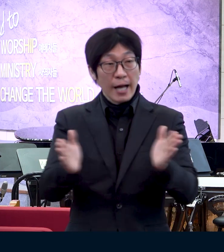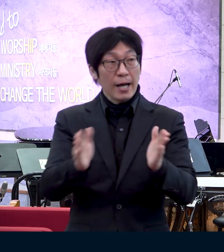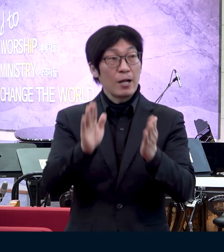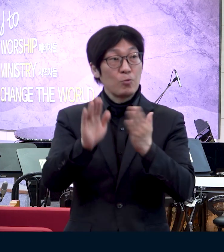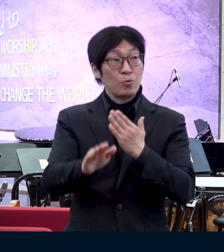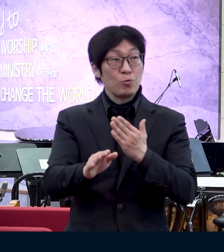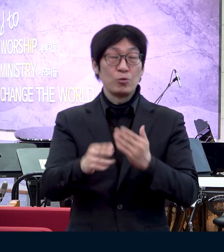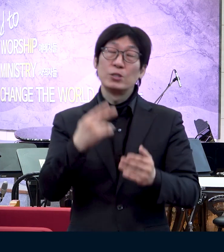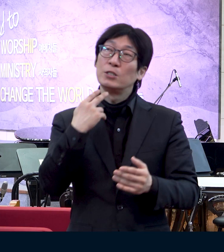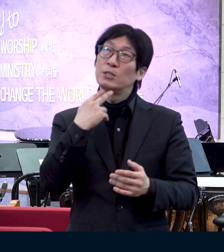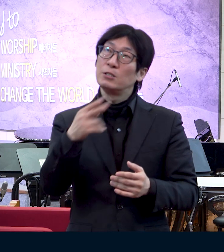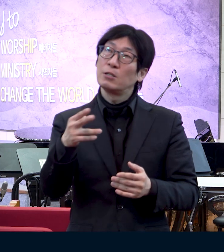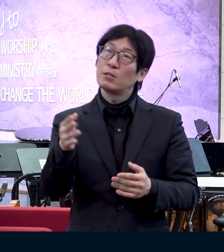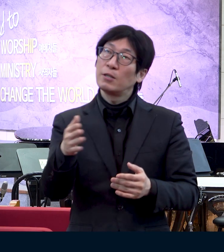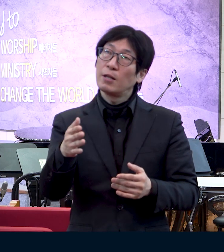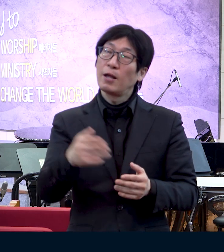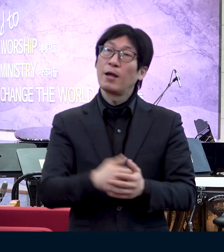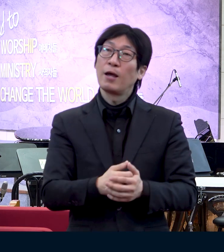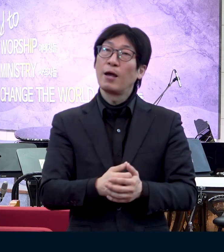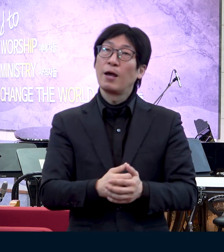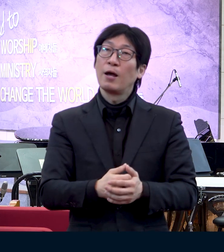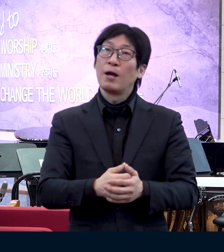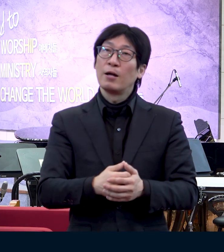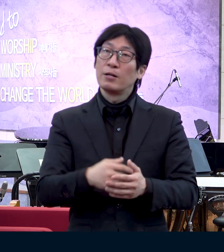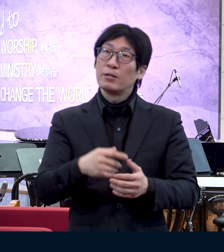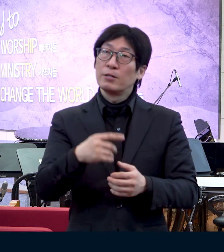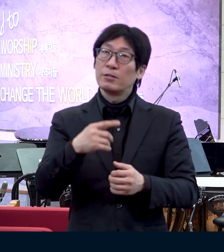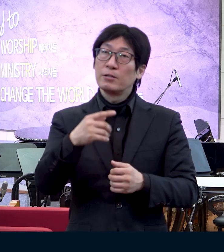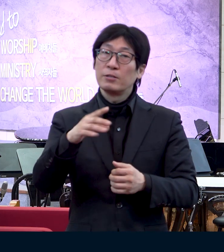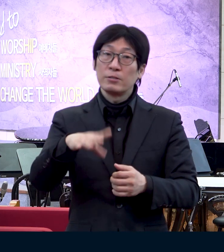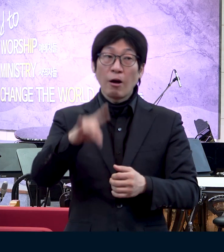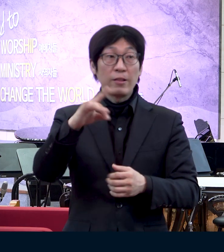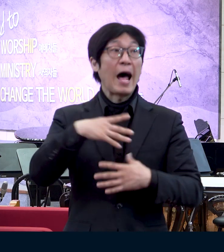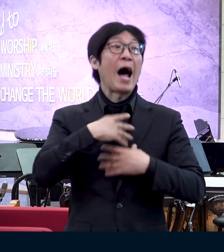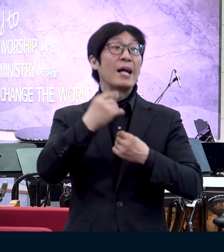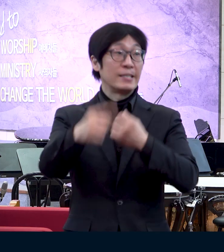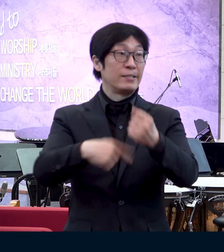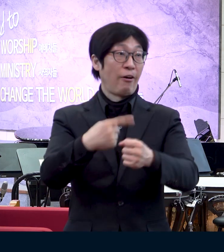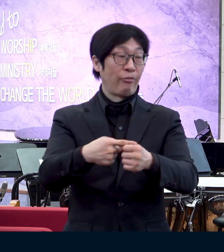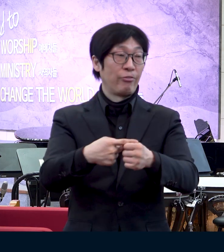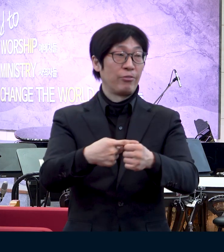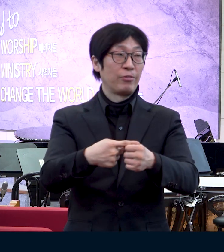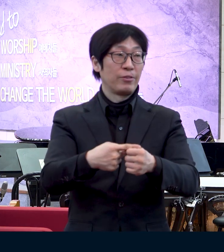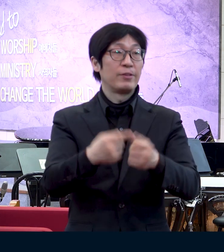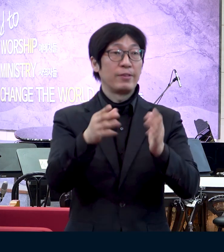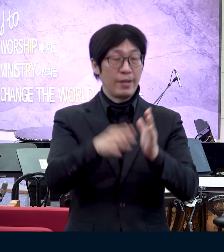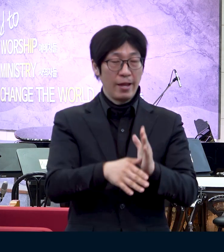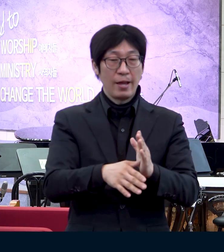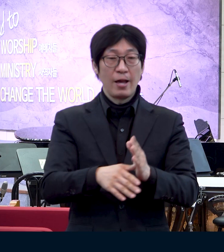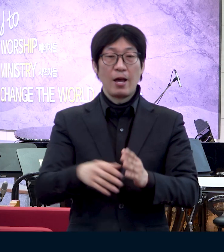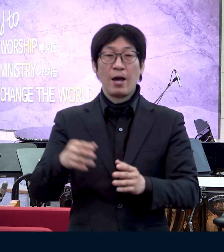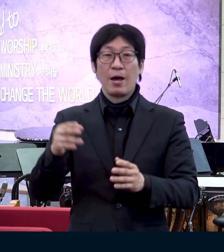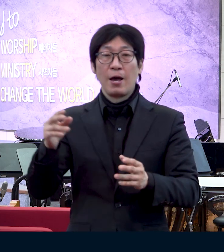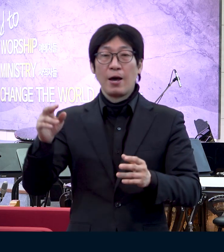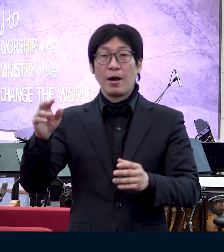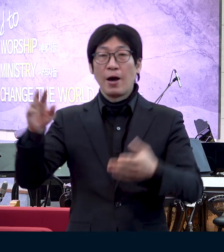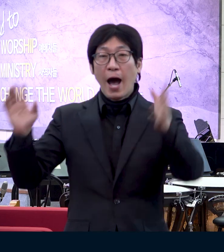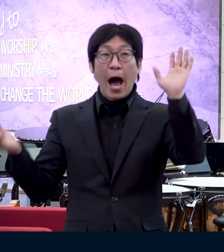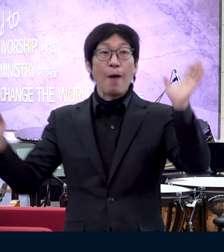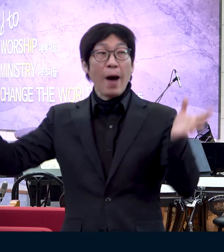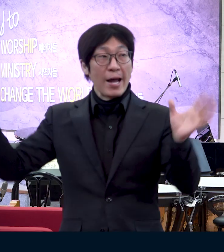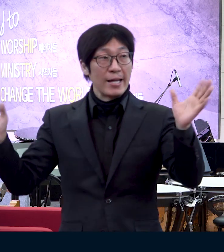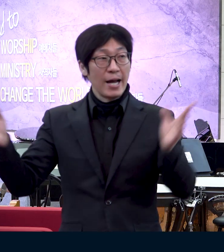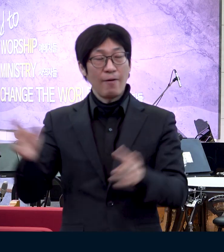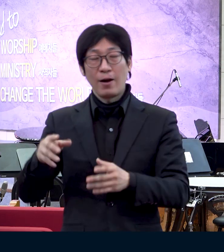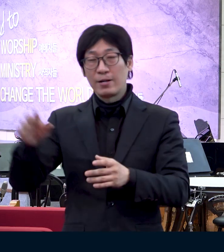있다가 2000년도에 첫 번 안식년을 하와이 코나에 가서 DTS를 받는 것으로 가졌습니다.